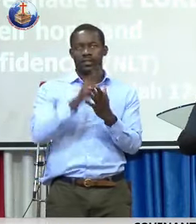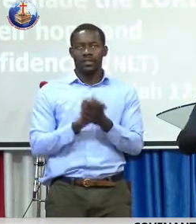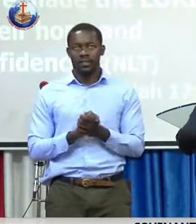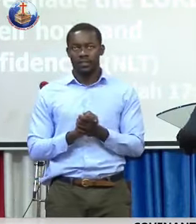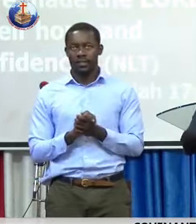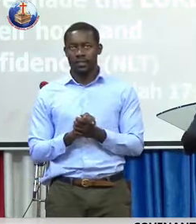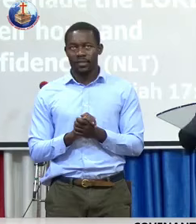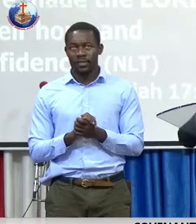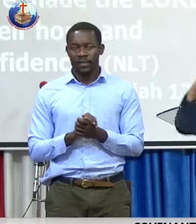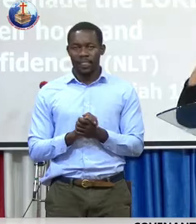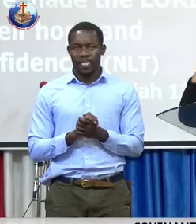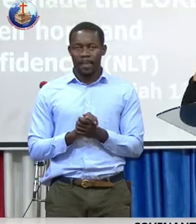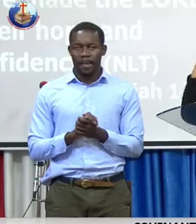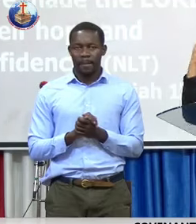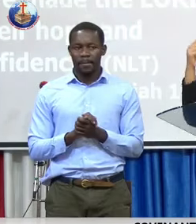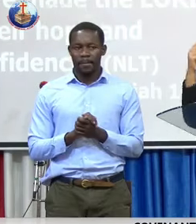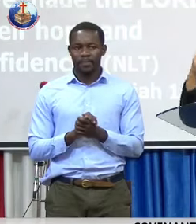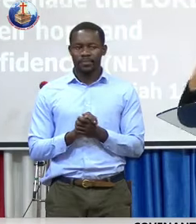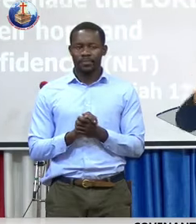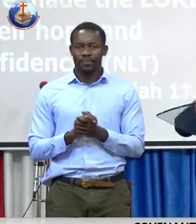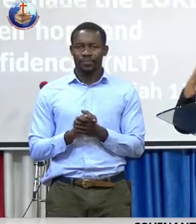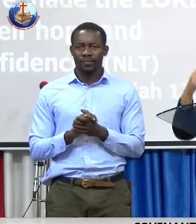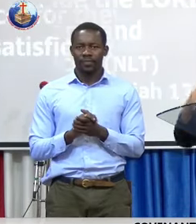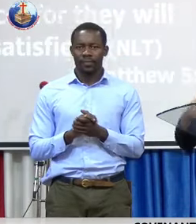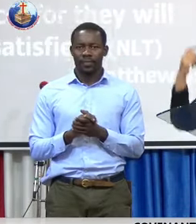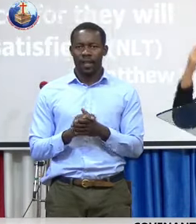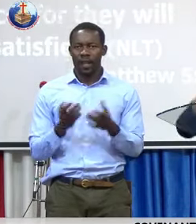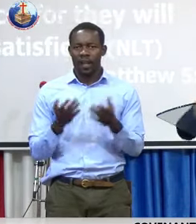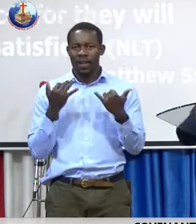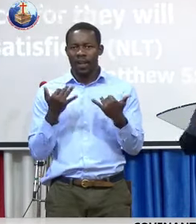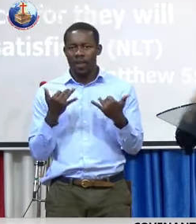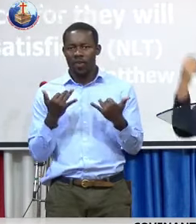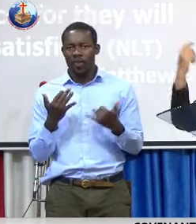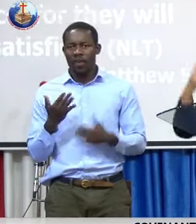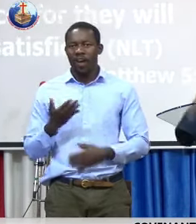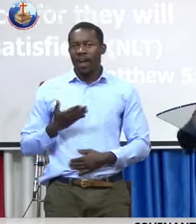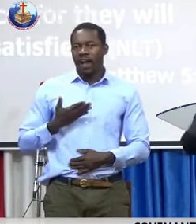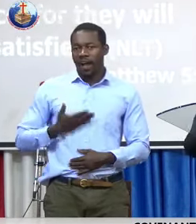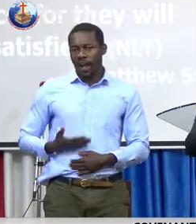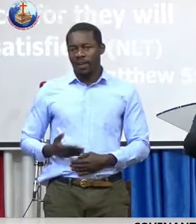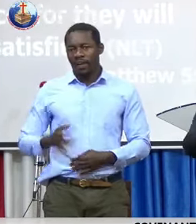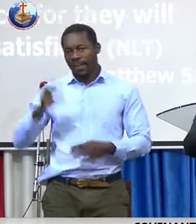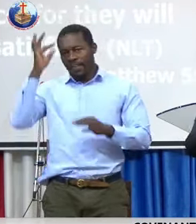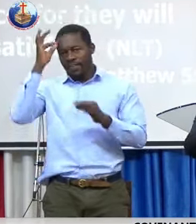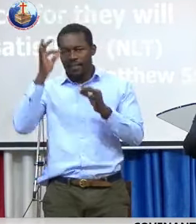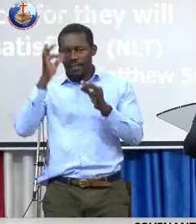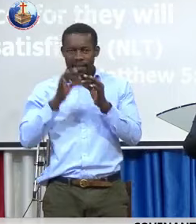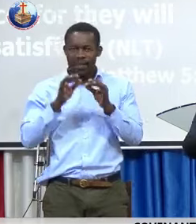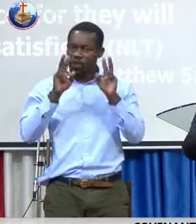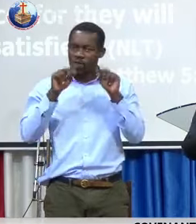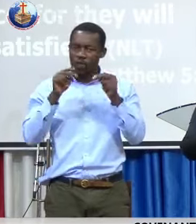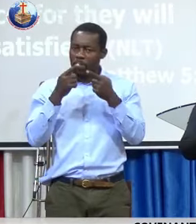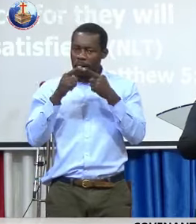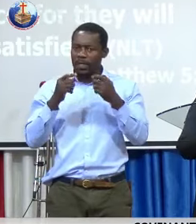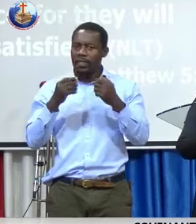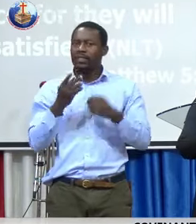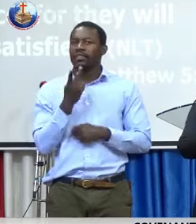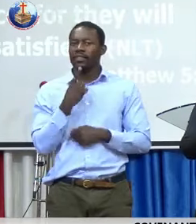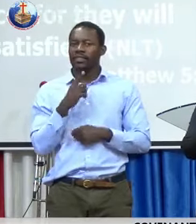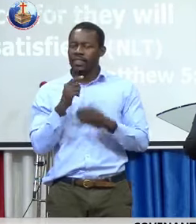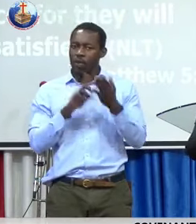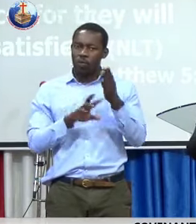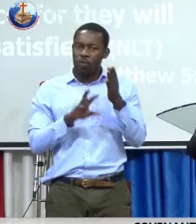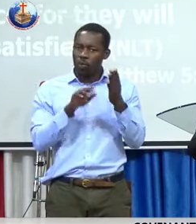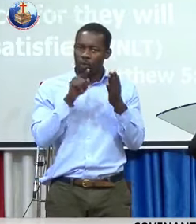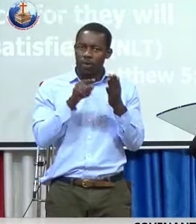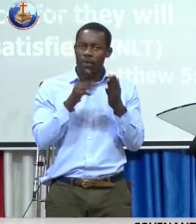walio na kiu cha haki. We are not to hunger and thirst for fame, power or wealth, but to thirst for righteousness. Hatustahili kuwa na njaa